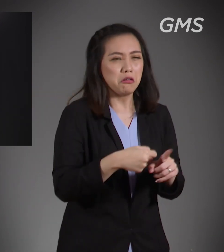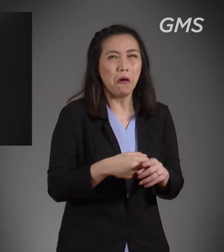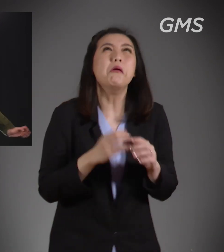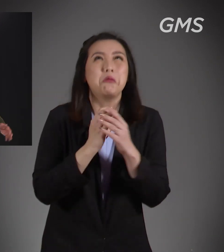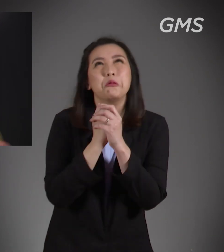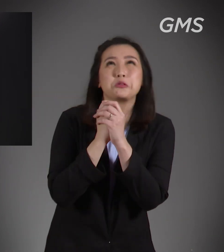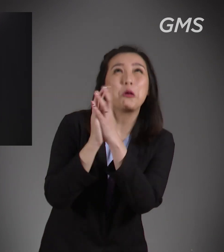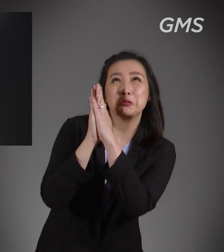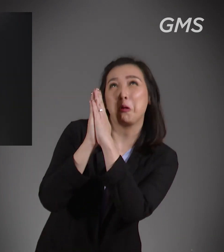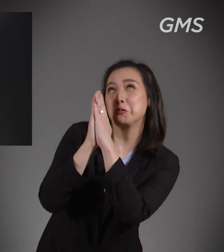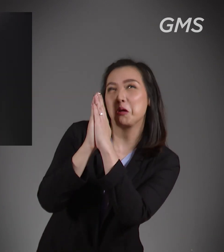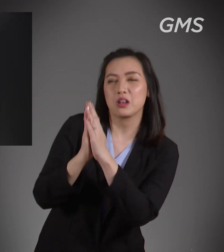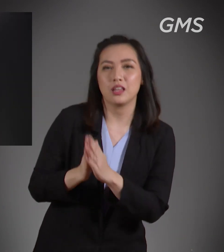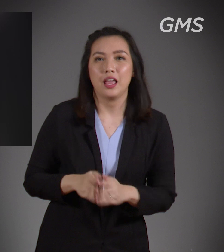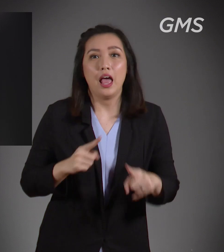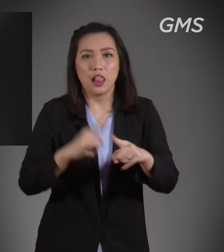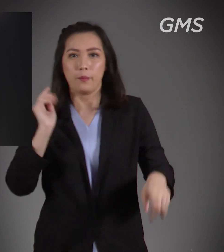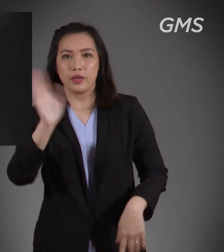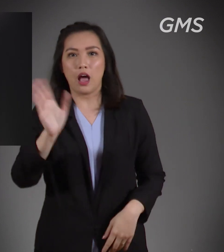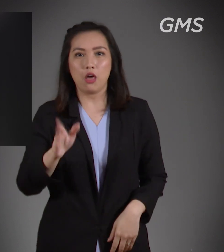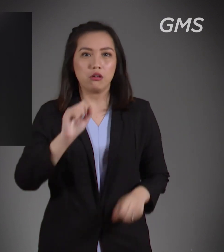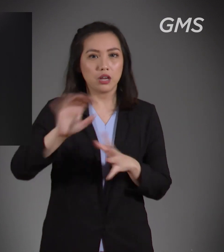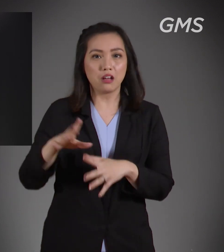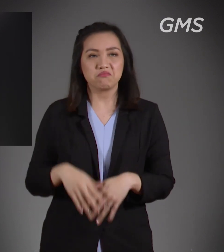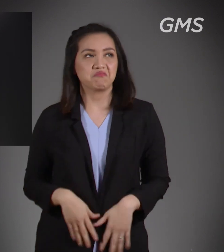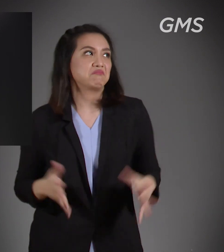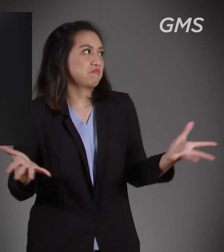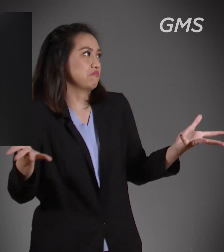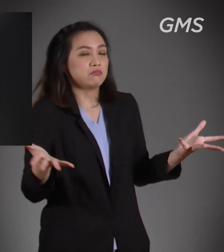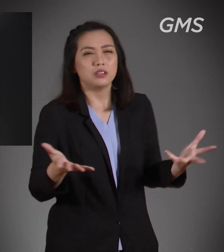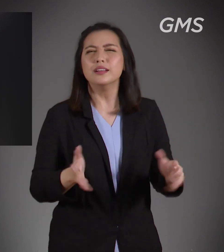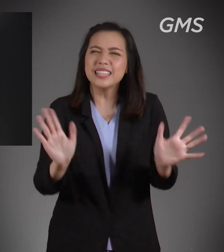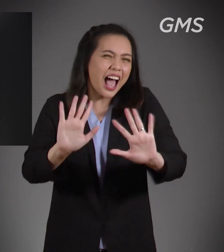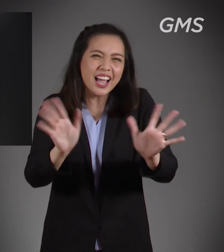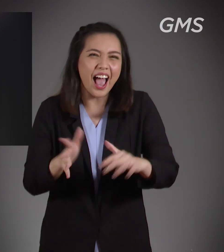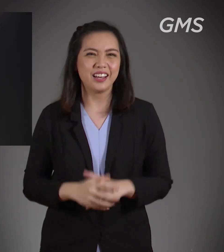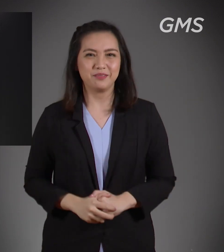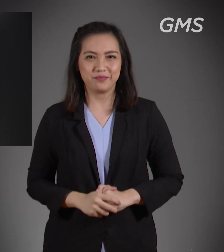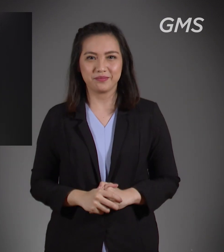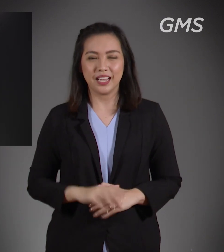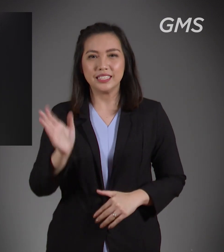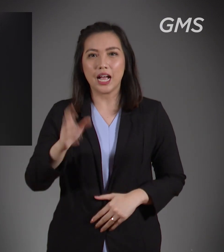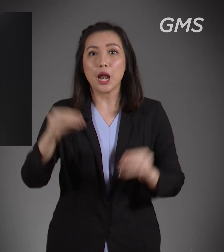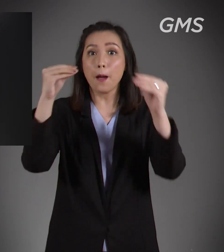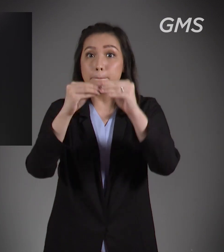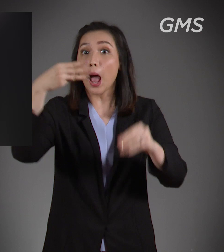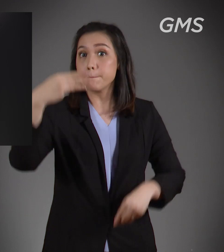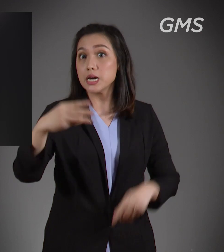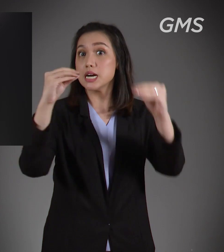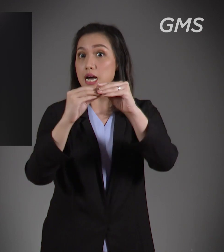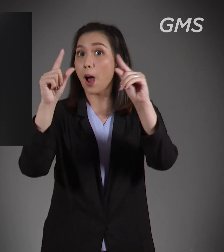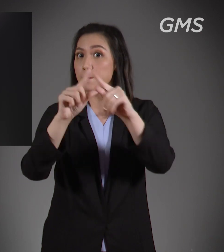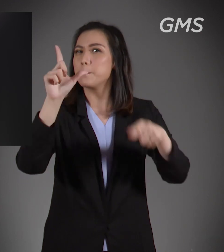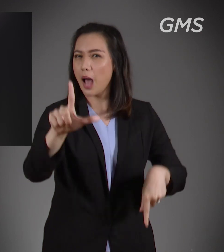bye-bye Tuhan. Dipukul lagi, kasihani saya. Lalu lama sekali, gak kerasa rotan, pantatnya sudah tidak pernah merasakan